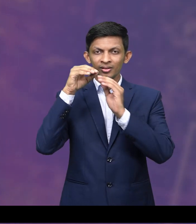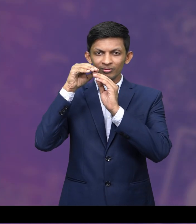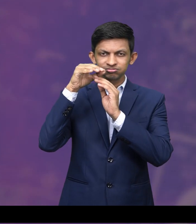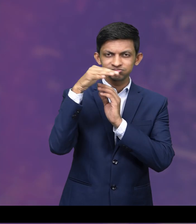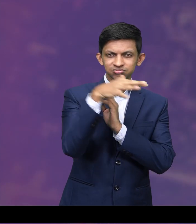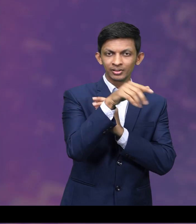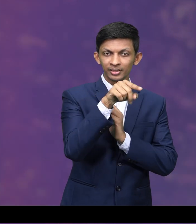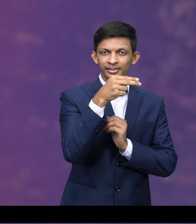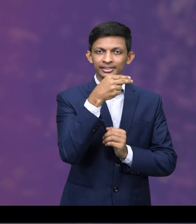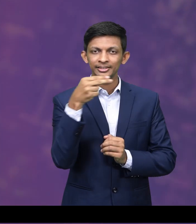షీల్డింగ్ ప్రభావం,